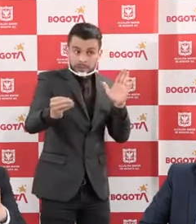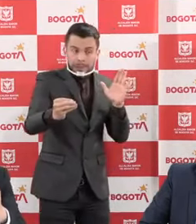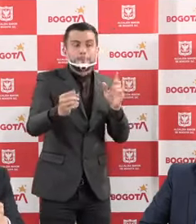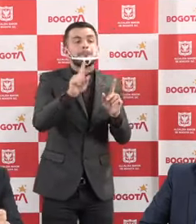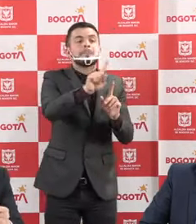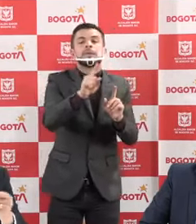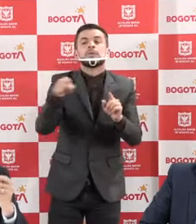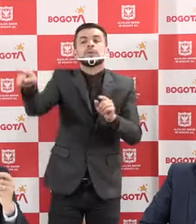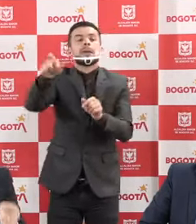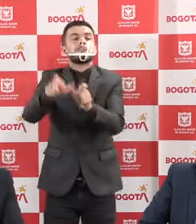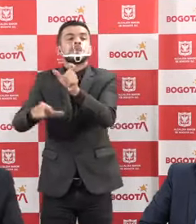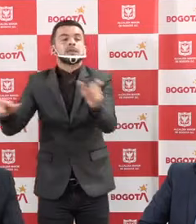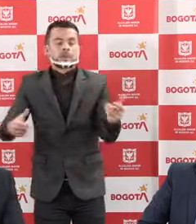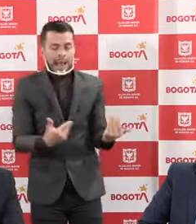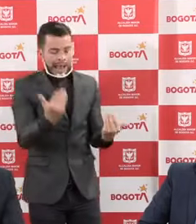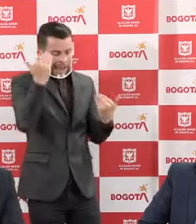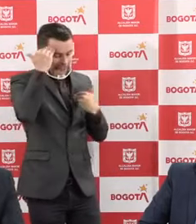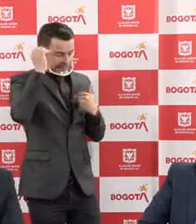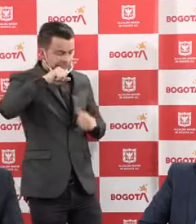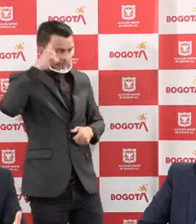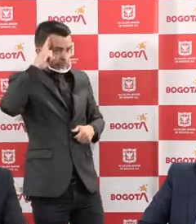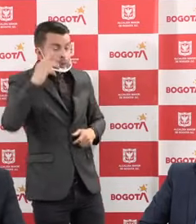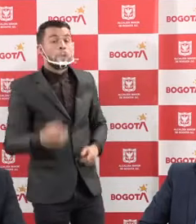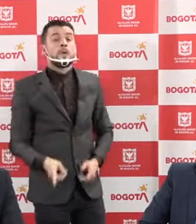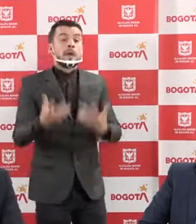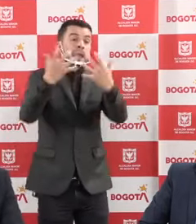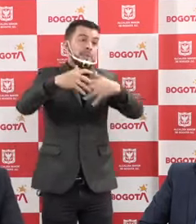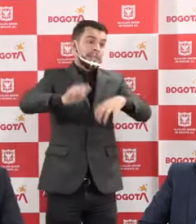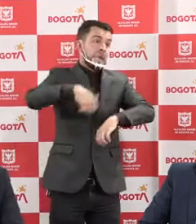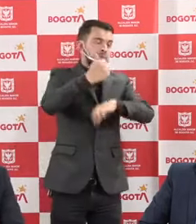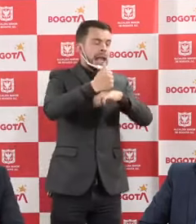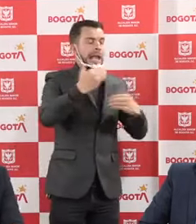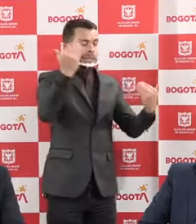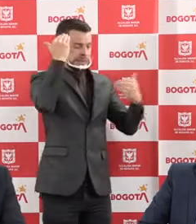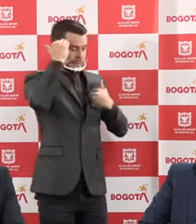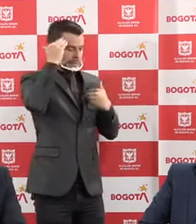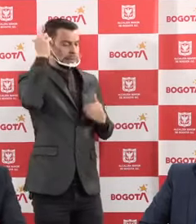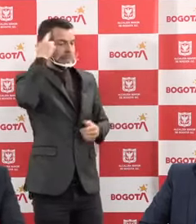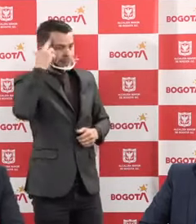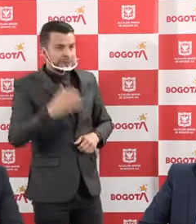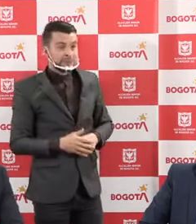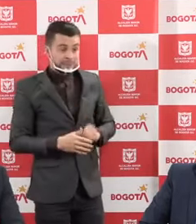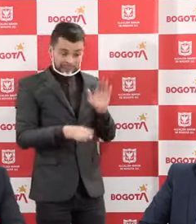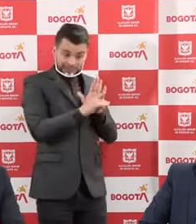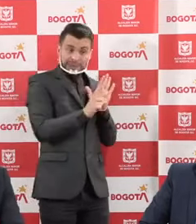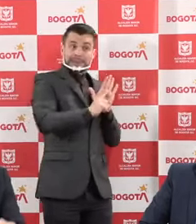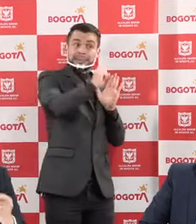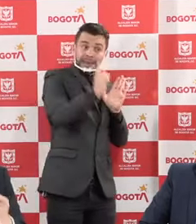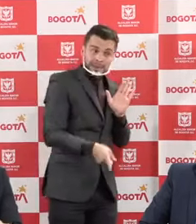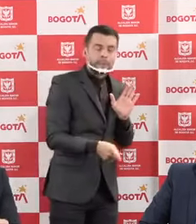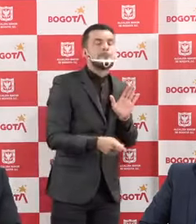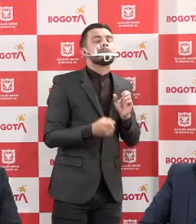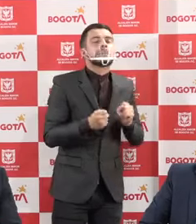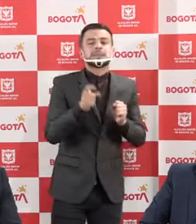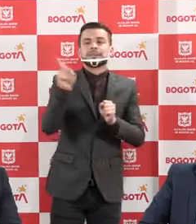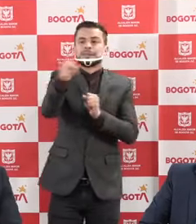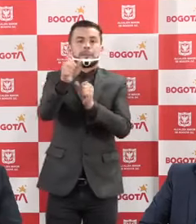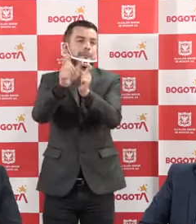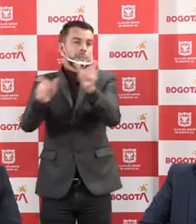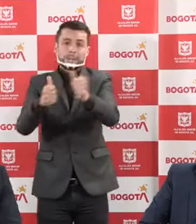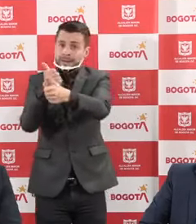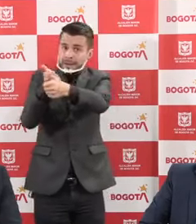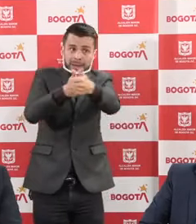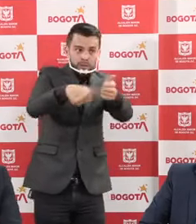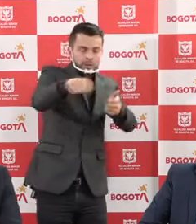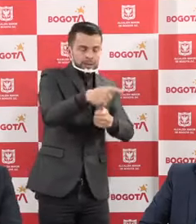especialmente de la ética de los empresarios en cumplir estas medidas no sólo por la sanción sino por la responsabilidad que tiene cada uno nosotros sobre